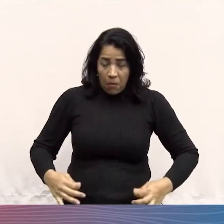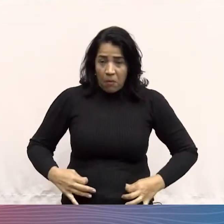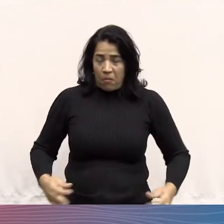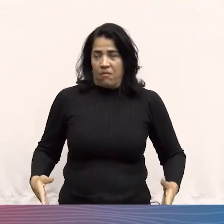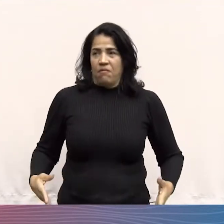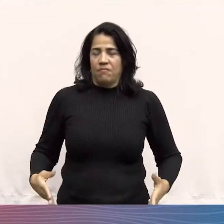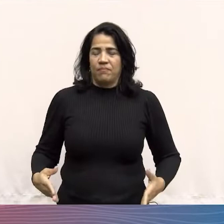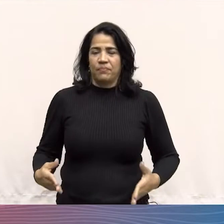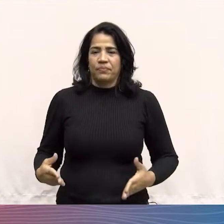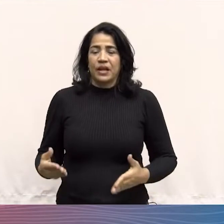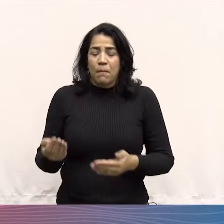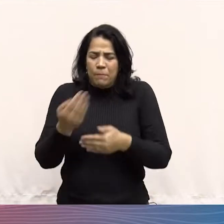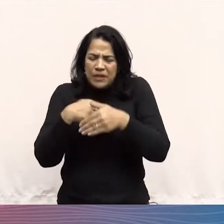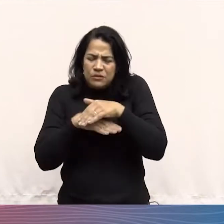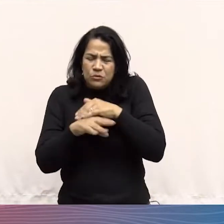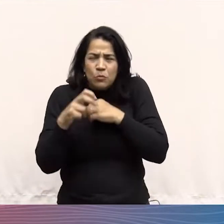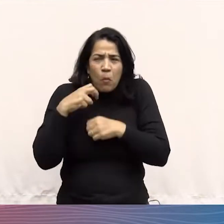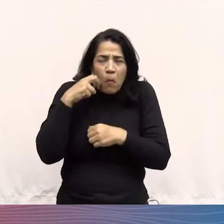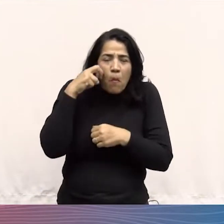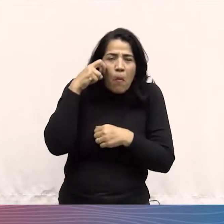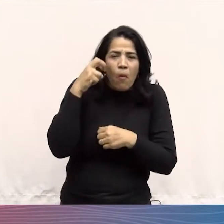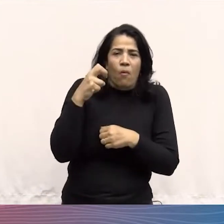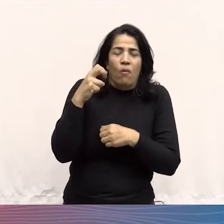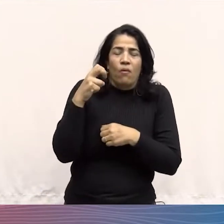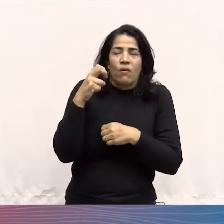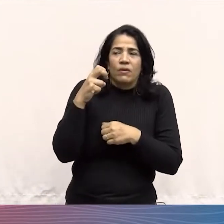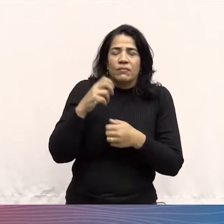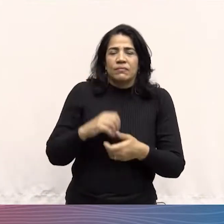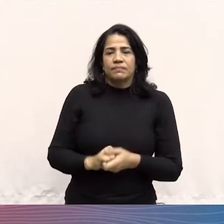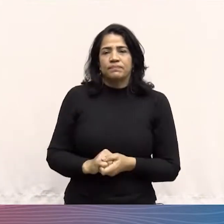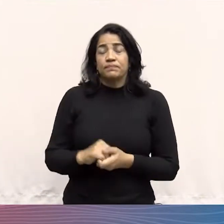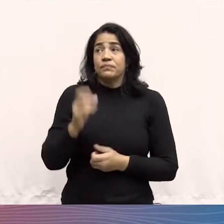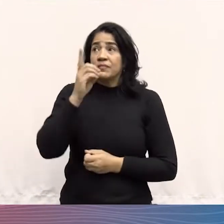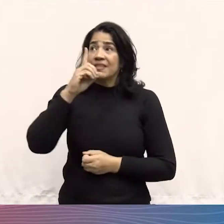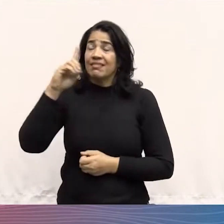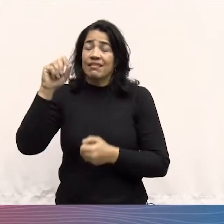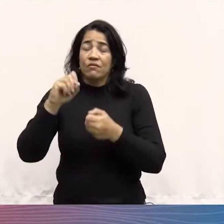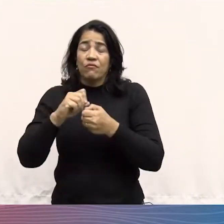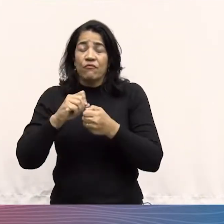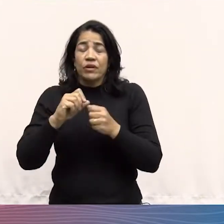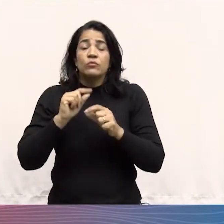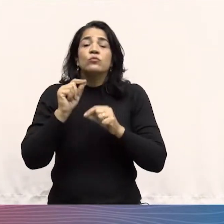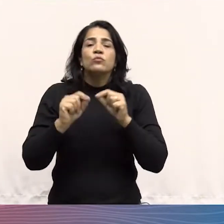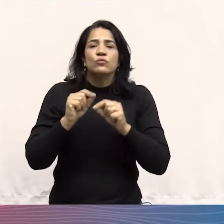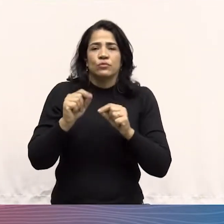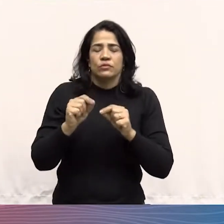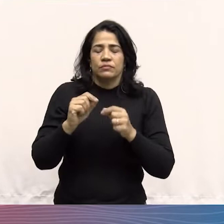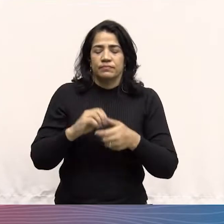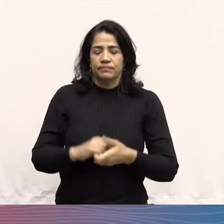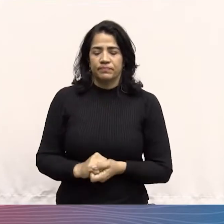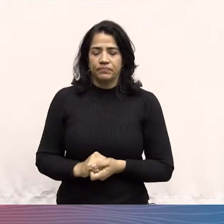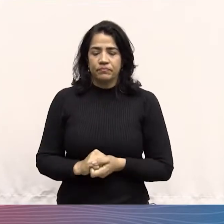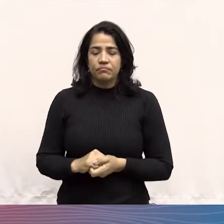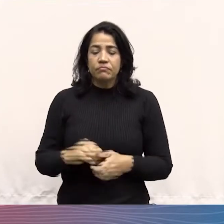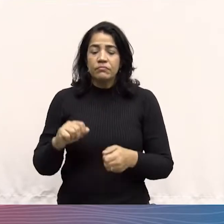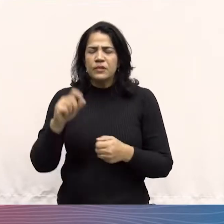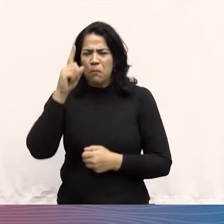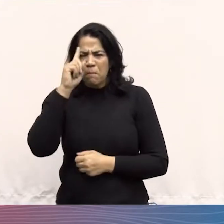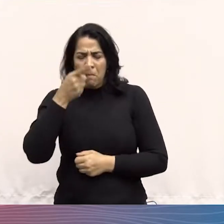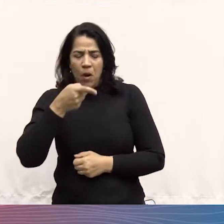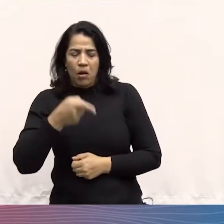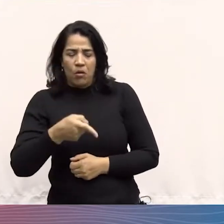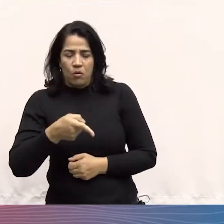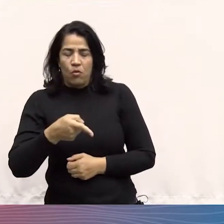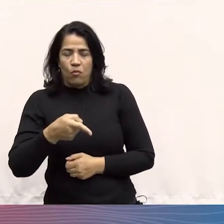Deus. O que Deus fez então? Fez matar o animal, tirou a pele desse animal e